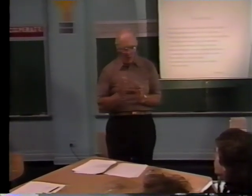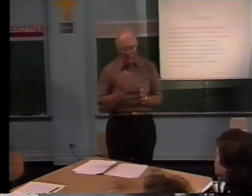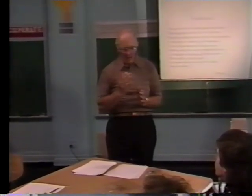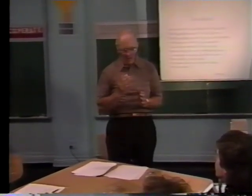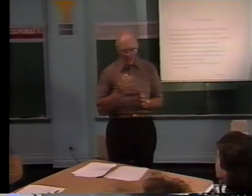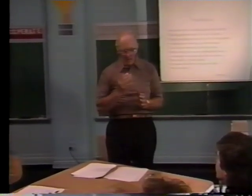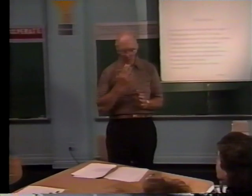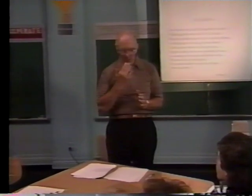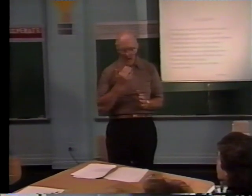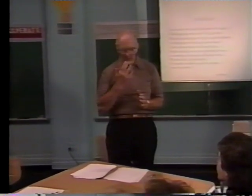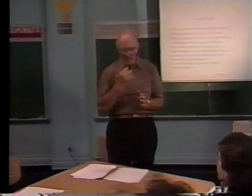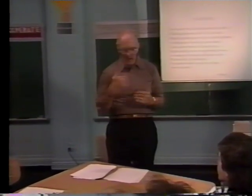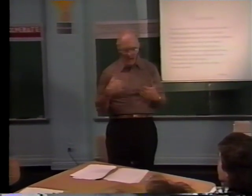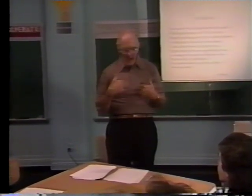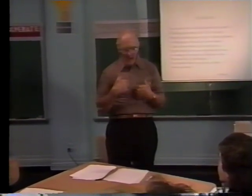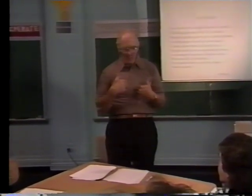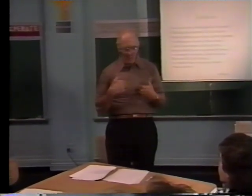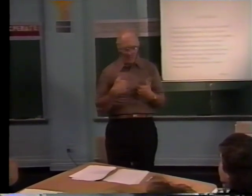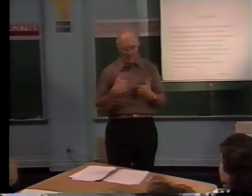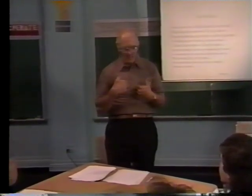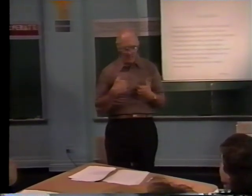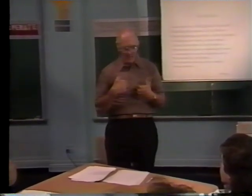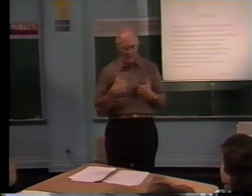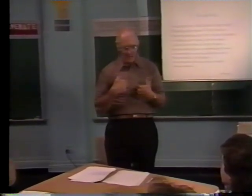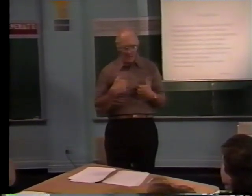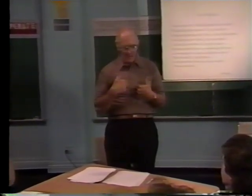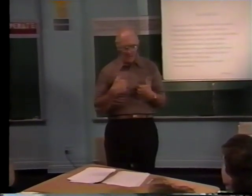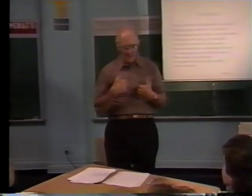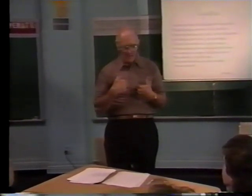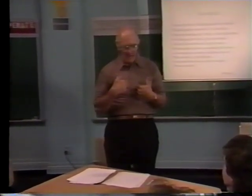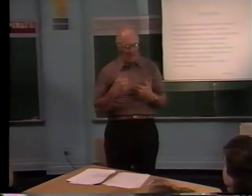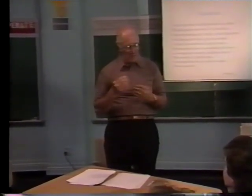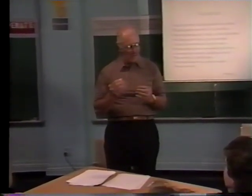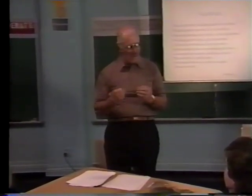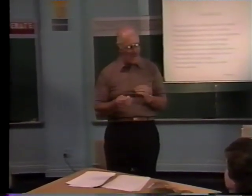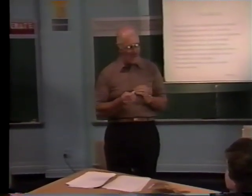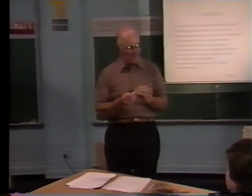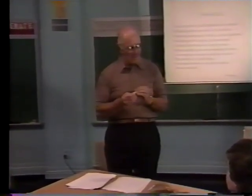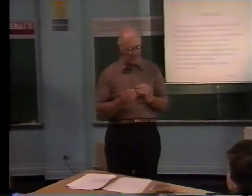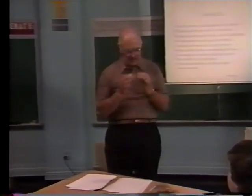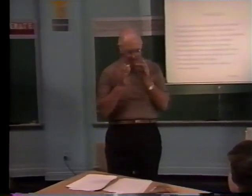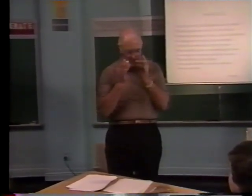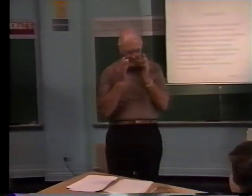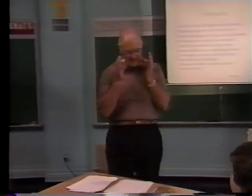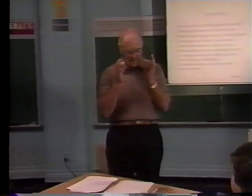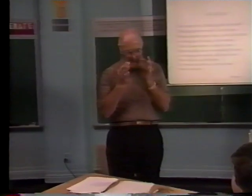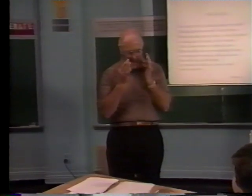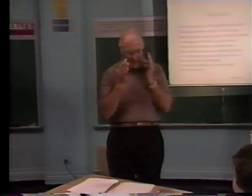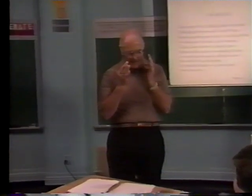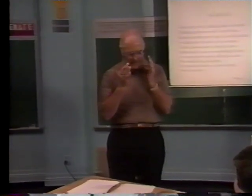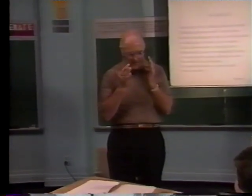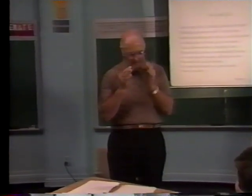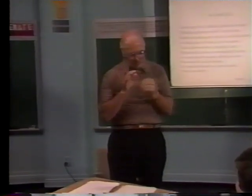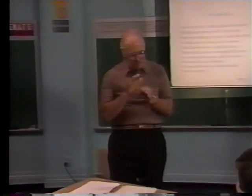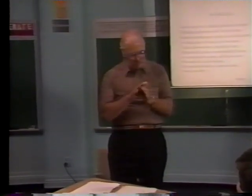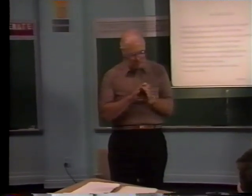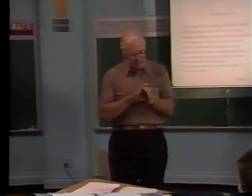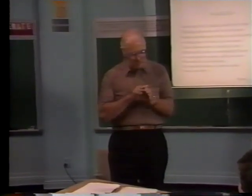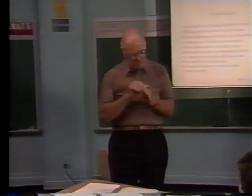small, gentle animals, and we can add cat.